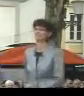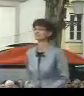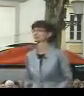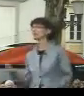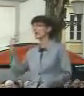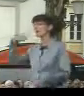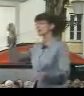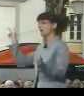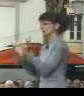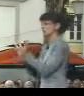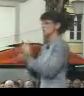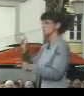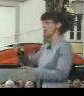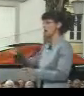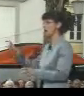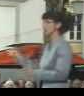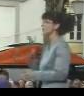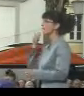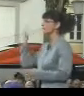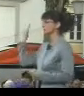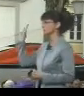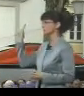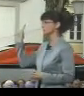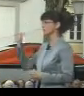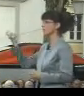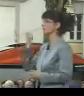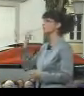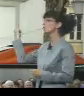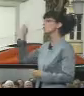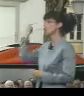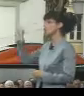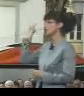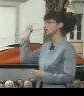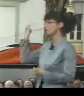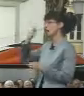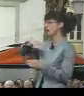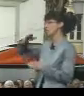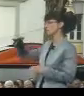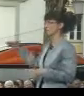Dragi rojaki, lep pozdrav iz slovenskega morja.